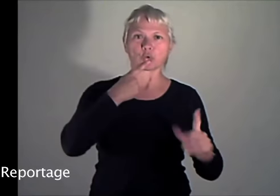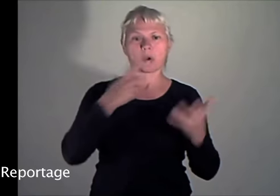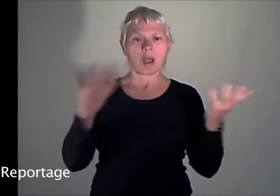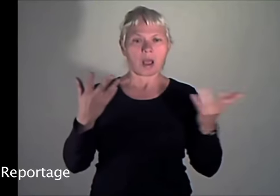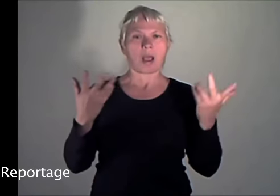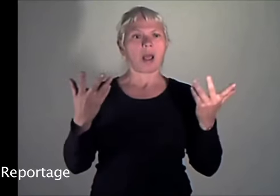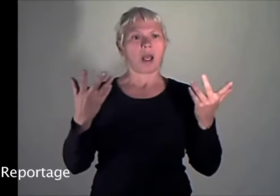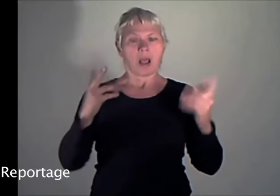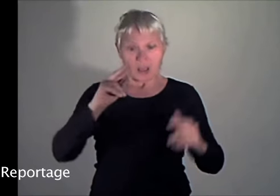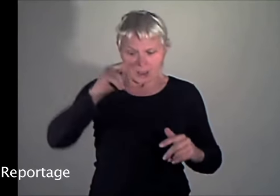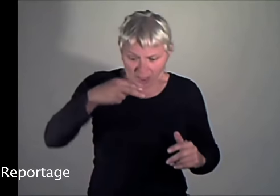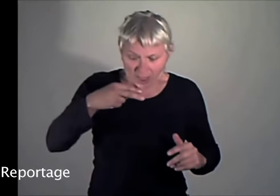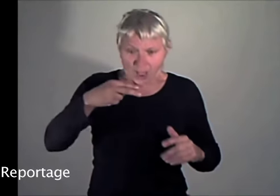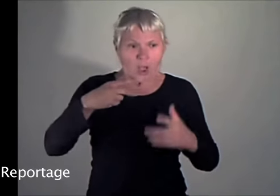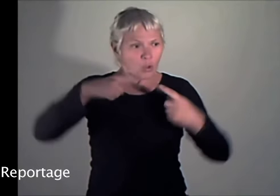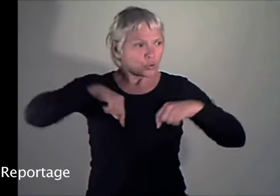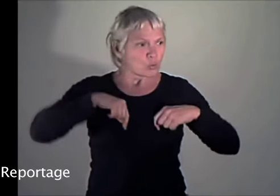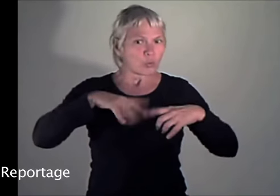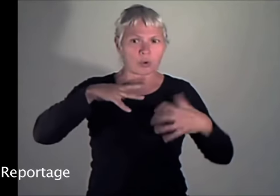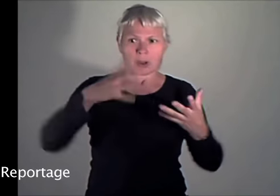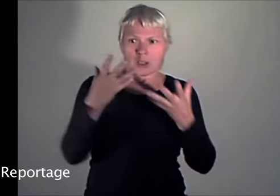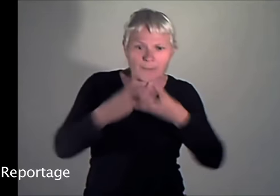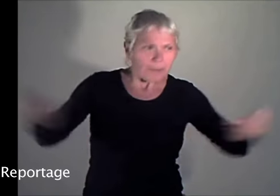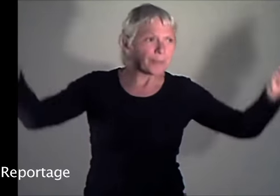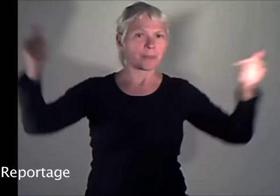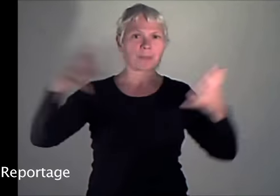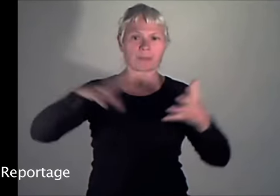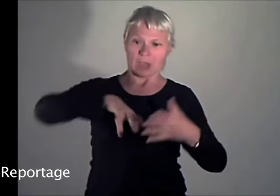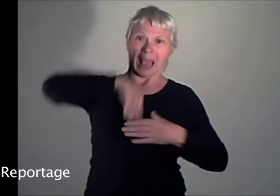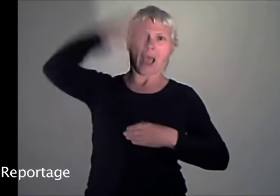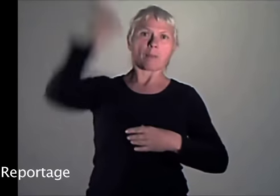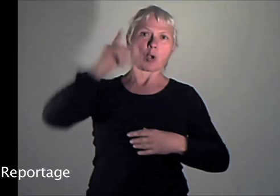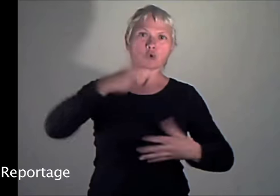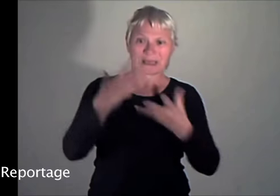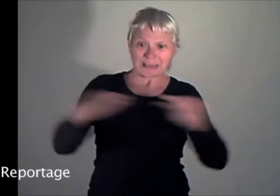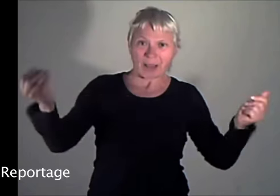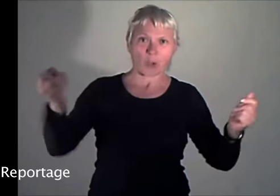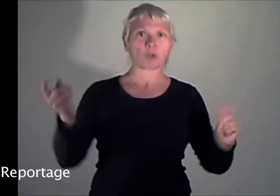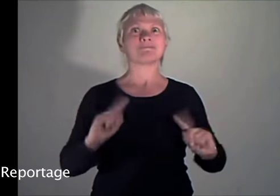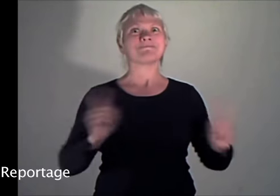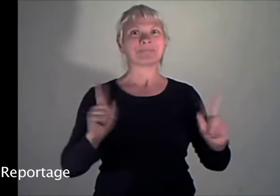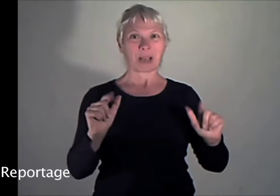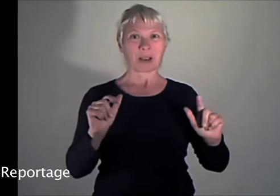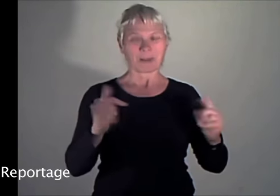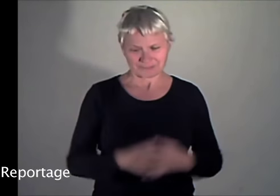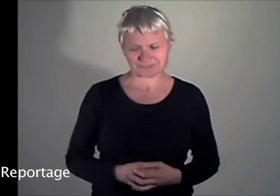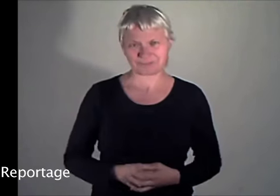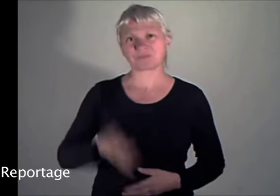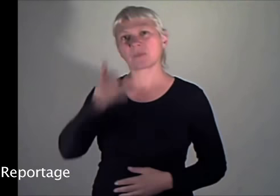sorte. Jacques, Et au départ, on se dit pas mon identité, c'est ça. C'est qu'au fur et à mesure, parfois, par exemple, il y a des personnes qui ont